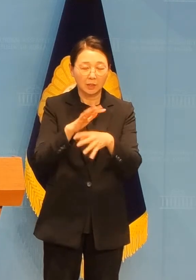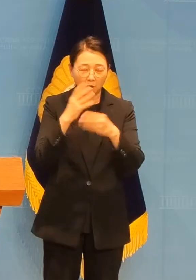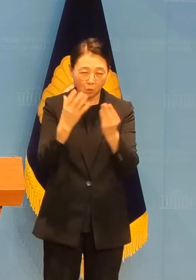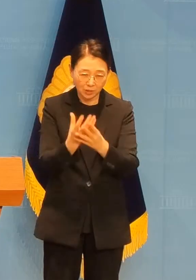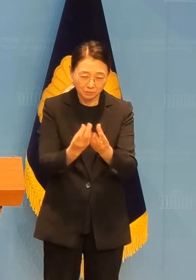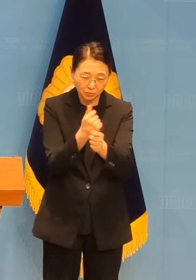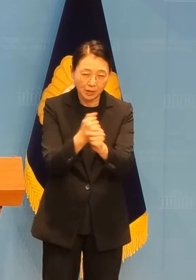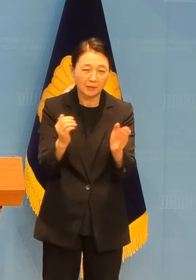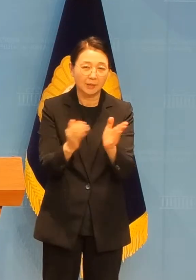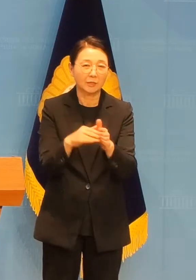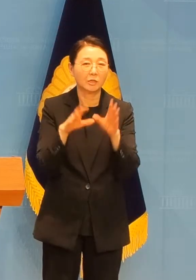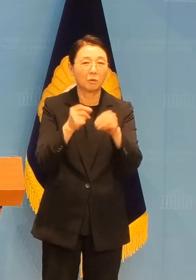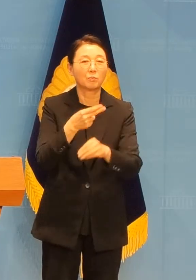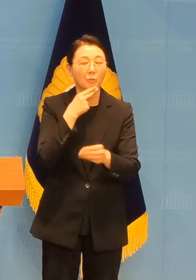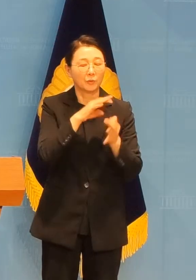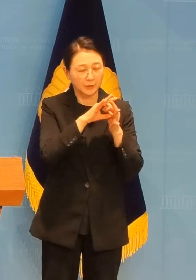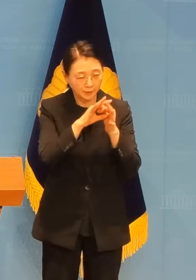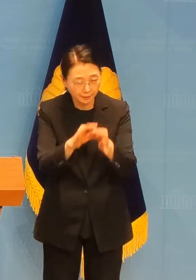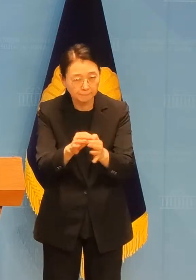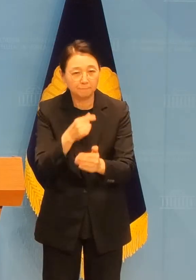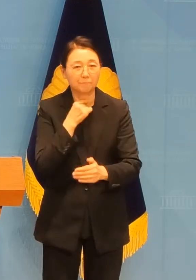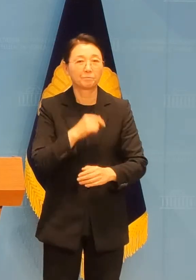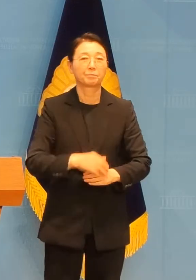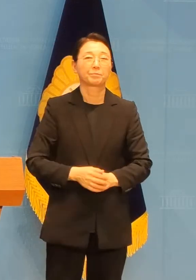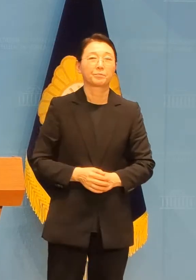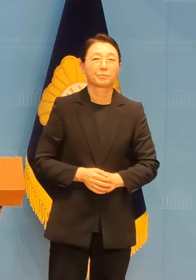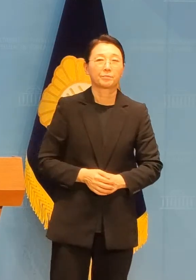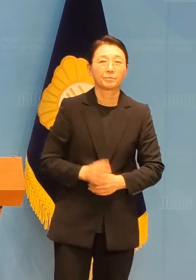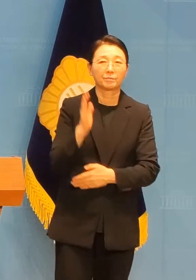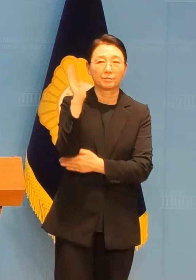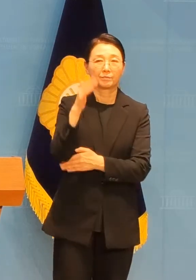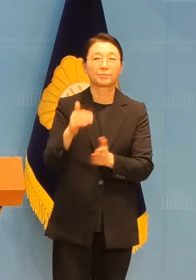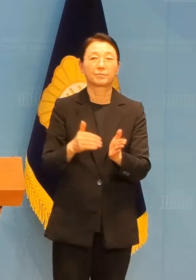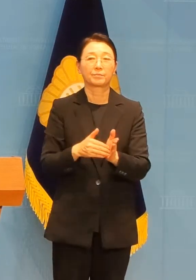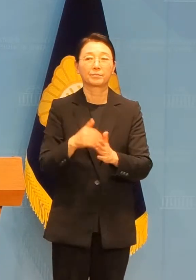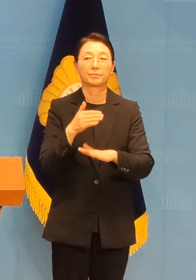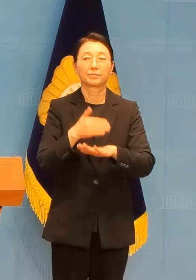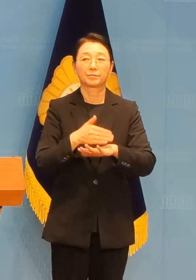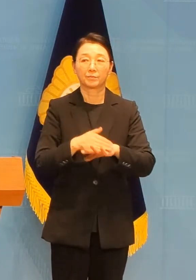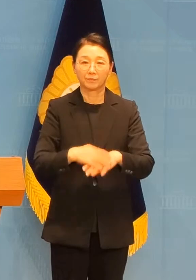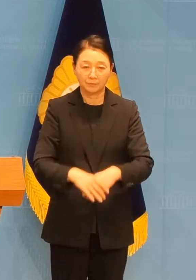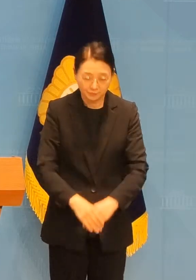때까지 멈추지 않고 나아가겠습니다. 이상입니다.